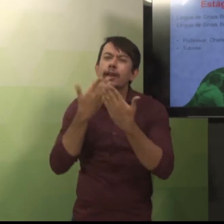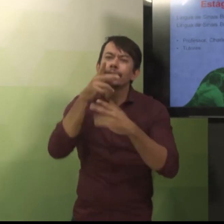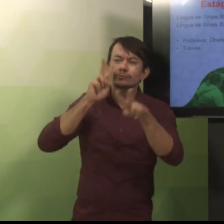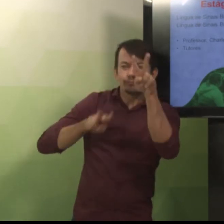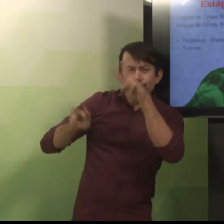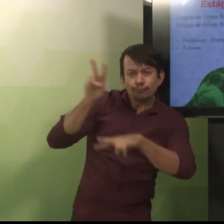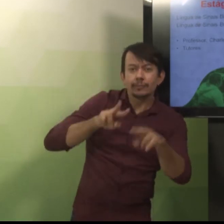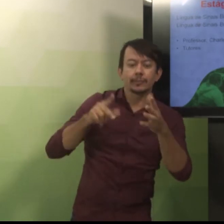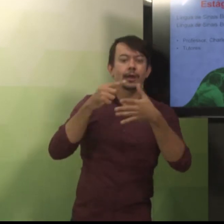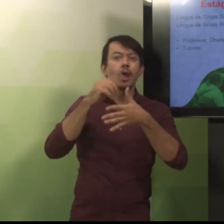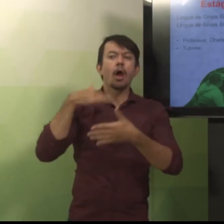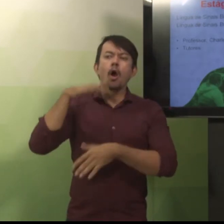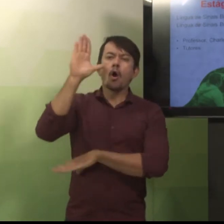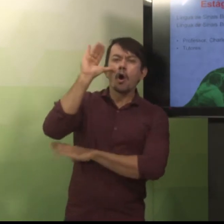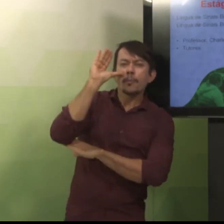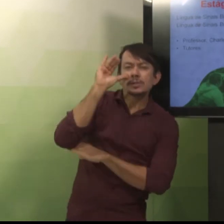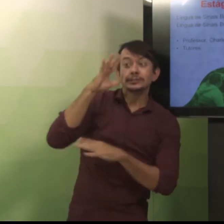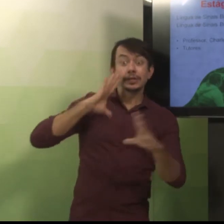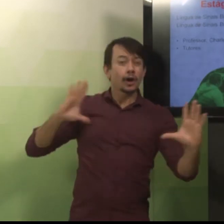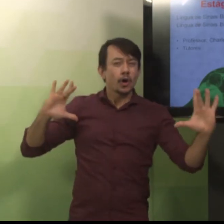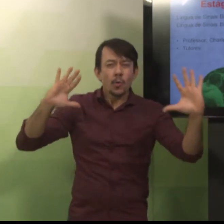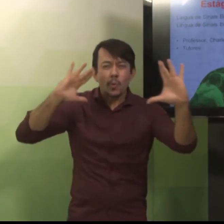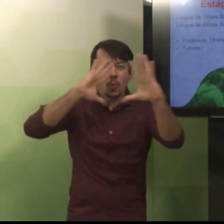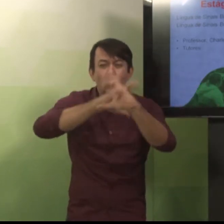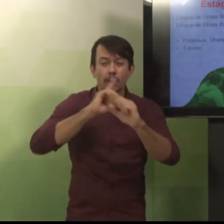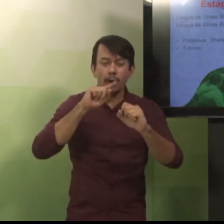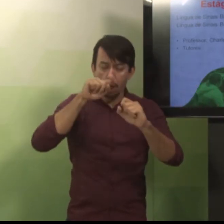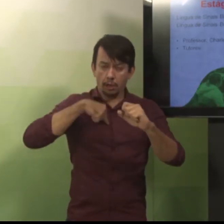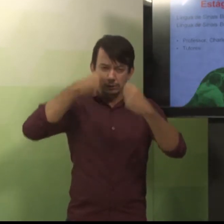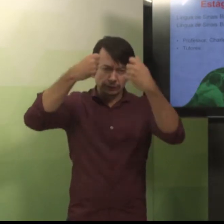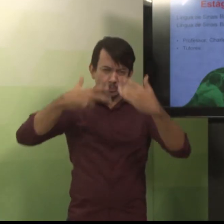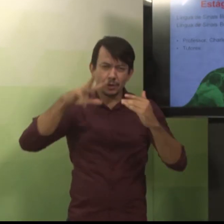Vocês irão à escola, acompanharão o professor, observarão